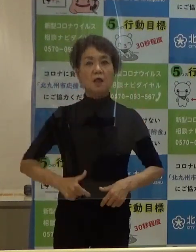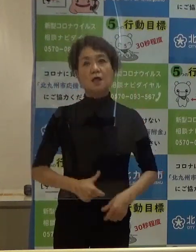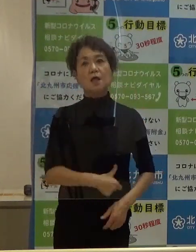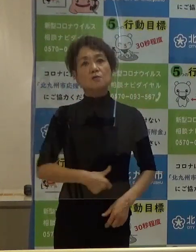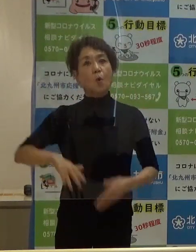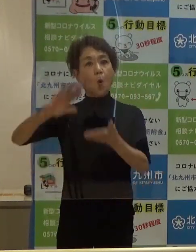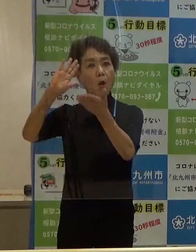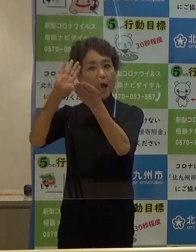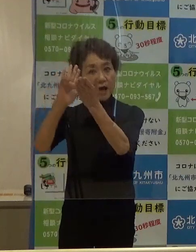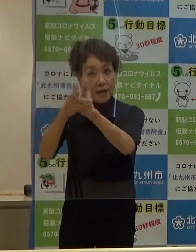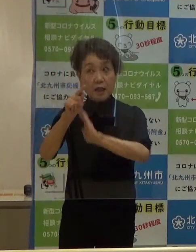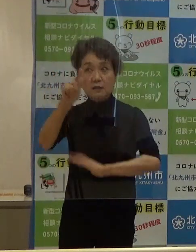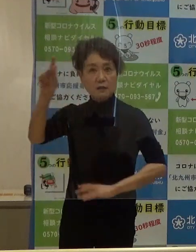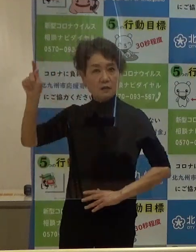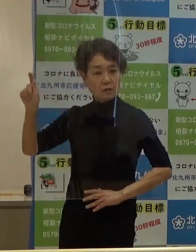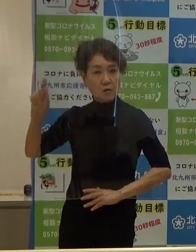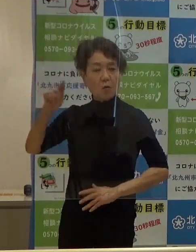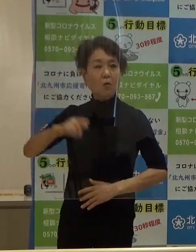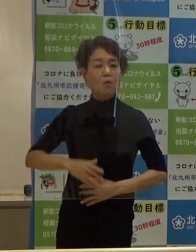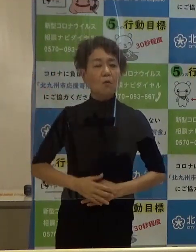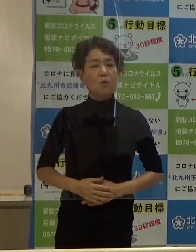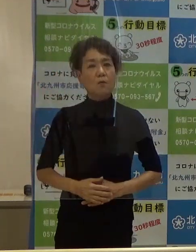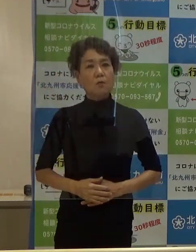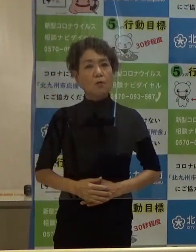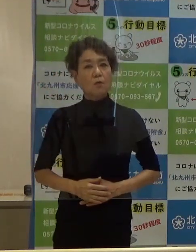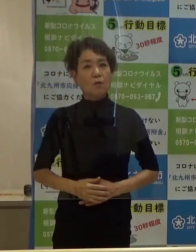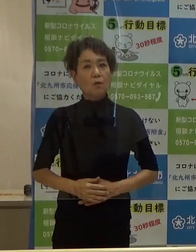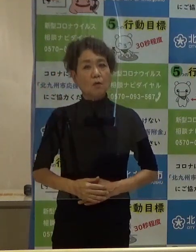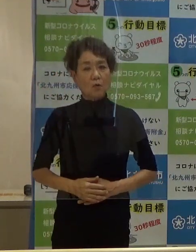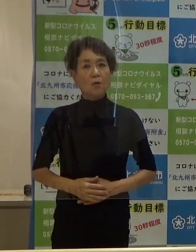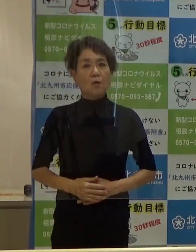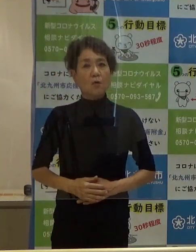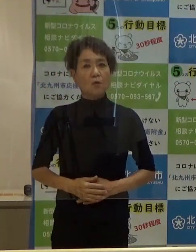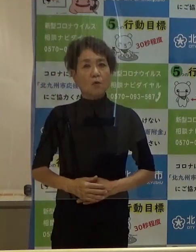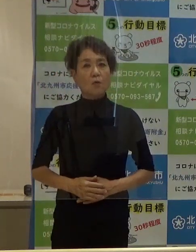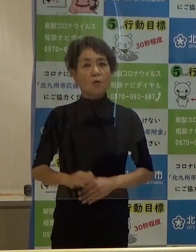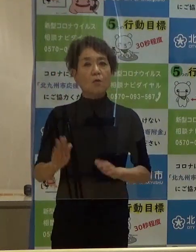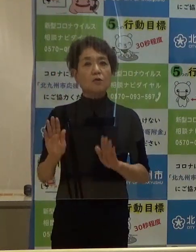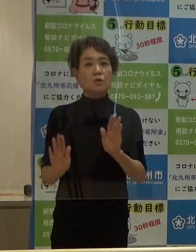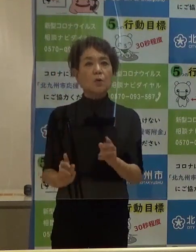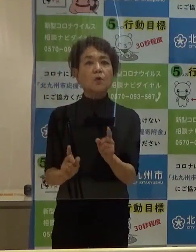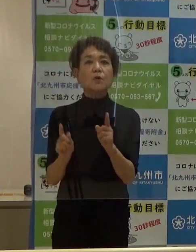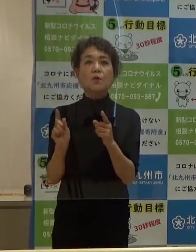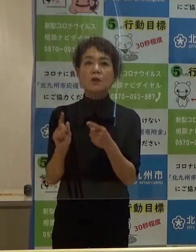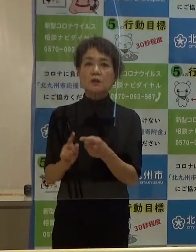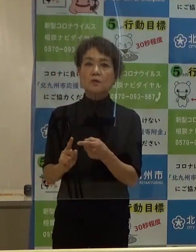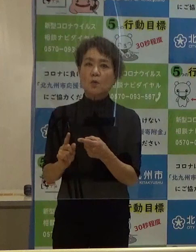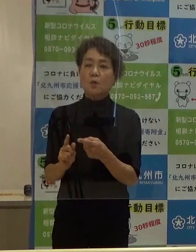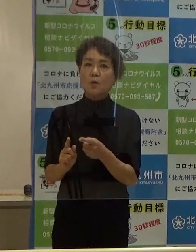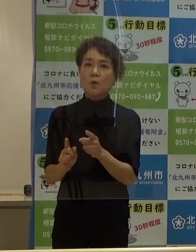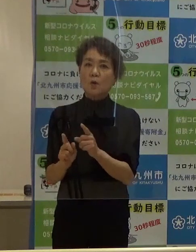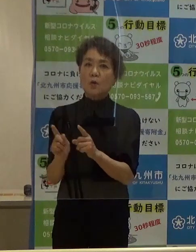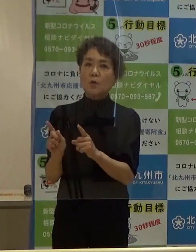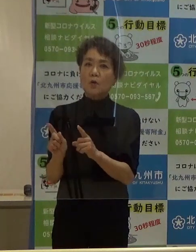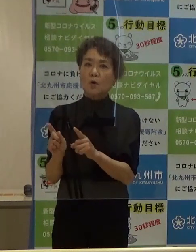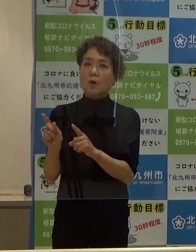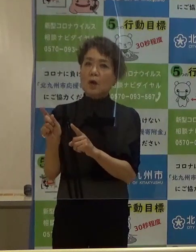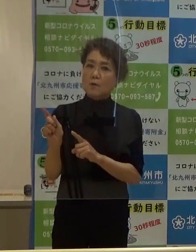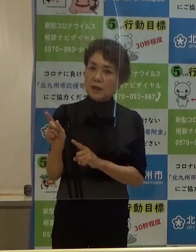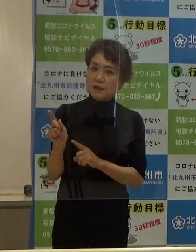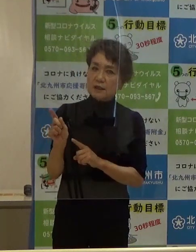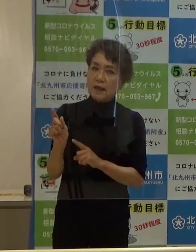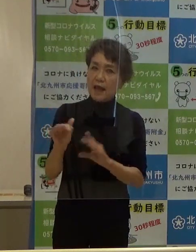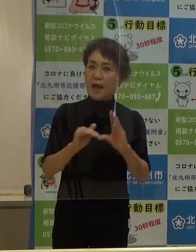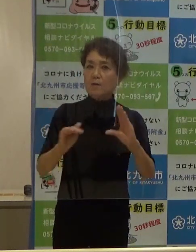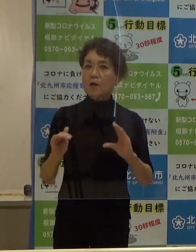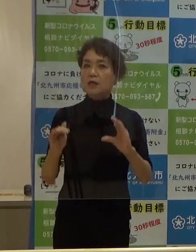県のベースでこうした社会経済活動を徐々に引き上げていくという